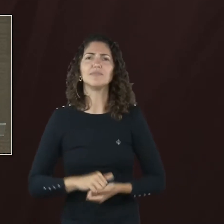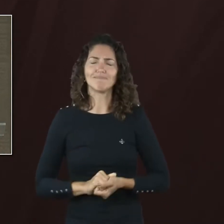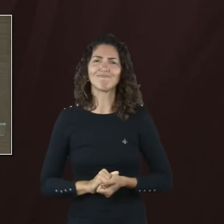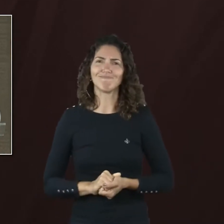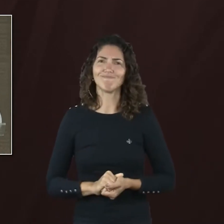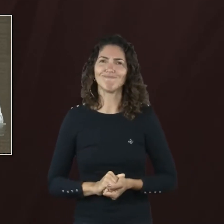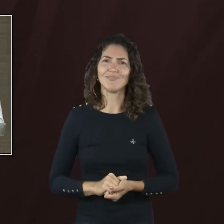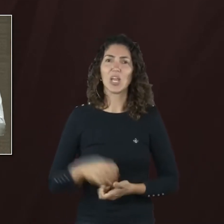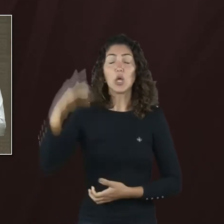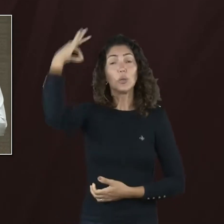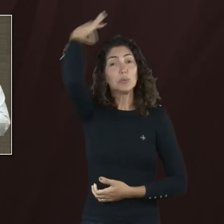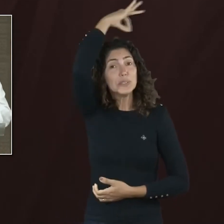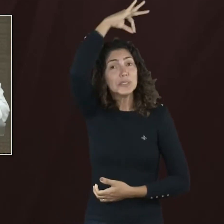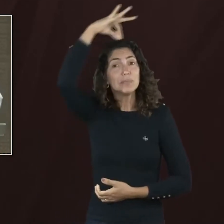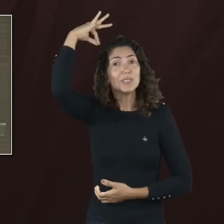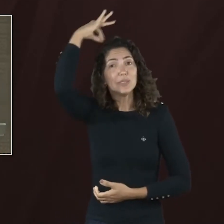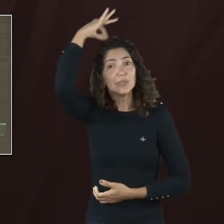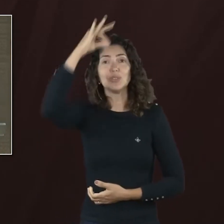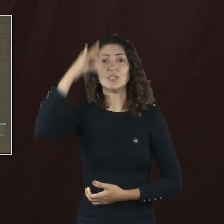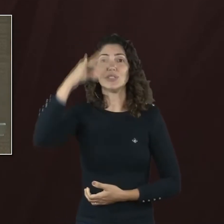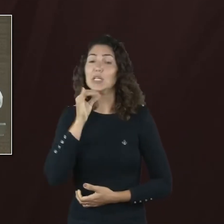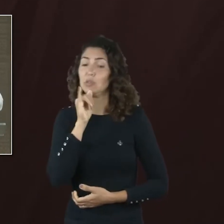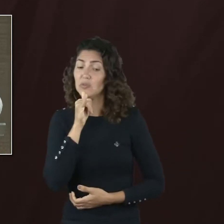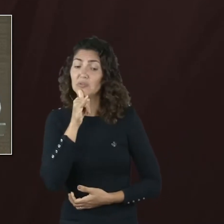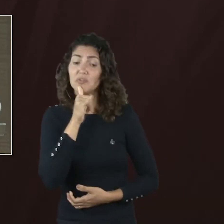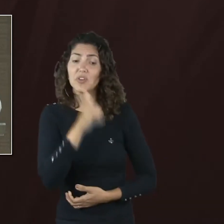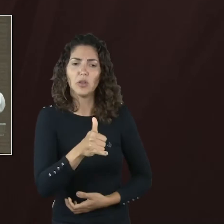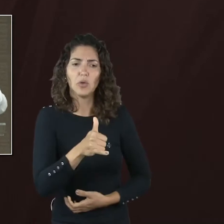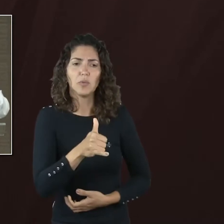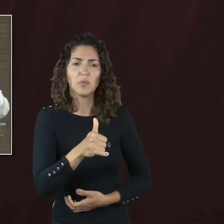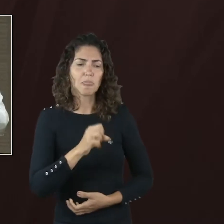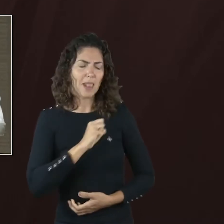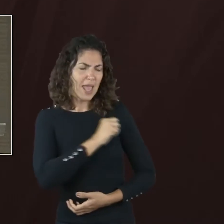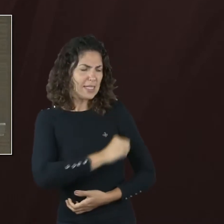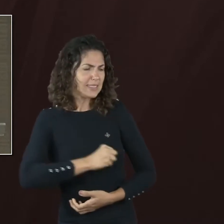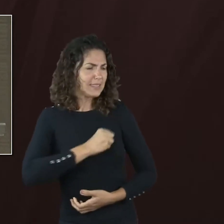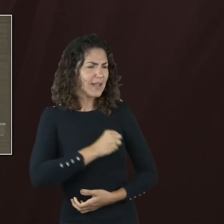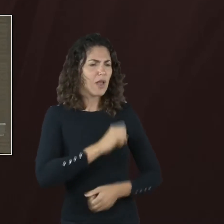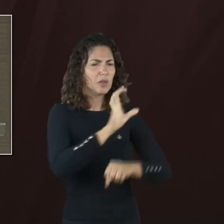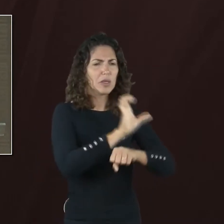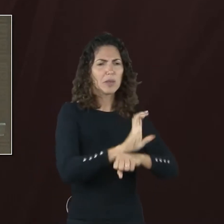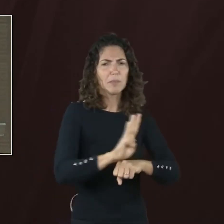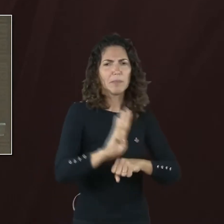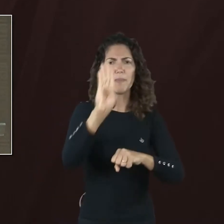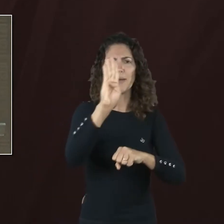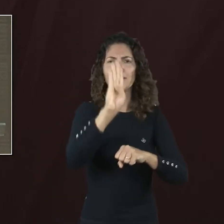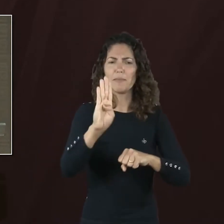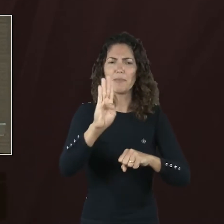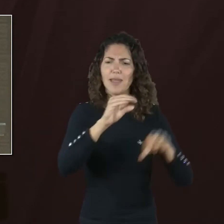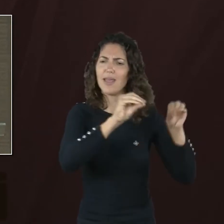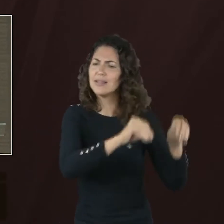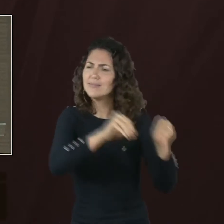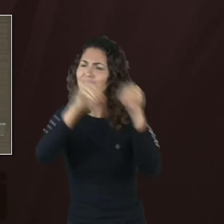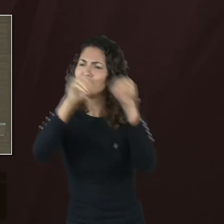Santo falou naquele dia: separai-me para a obra, é isso, né? Separai-me